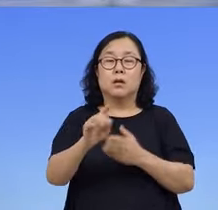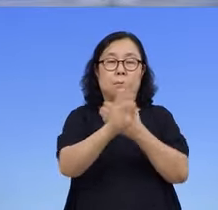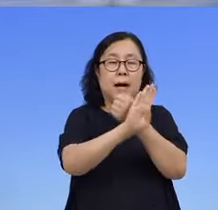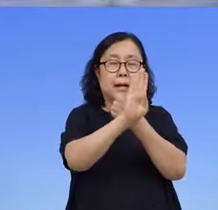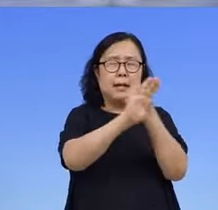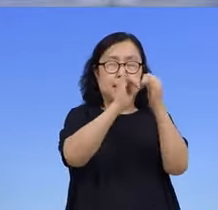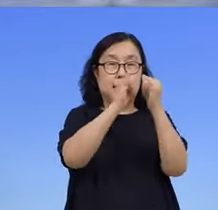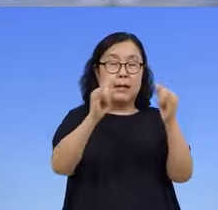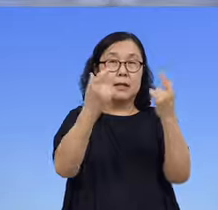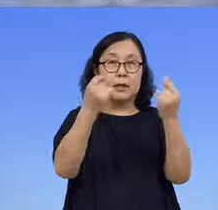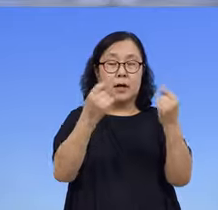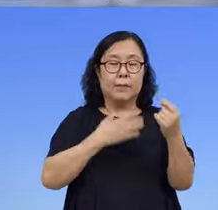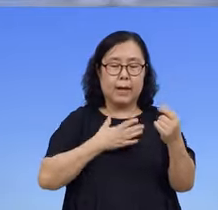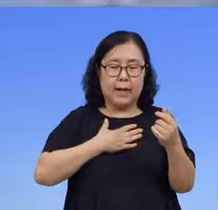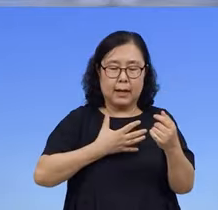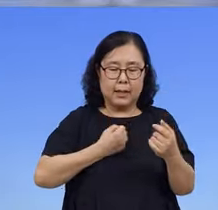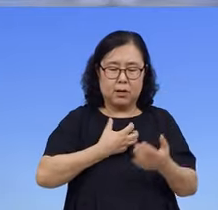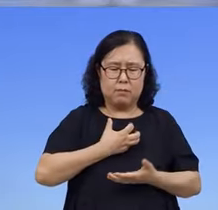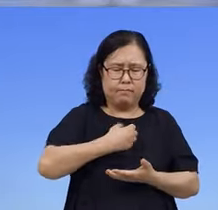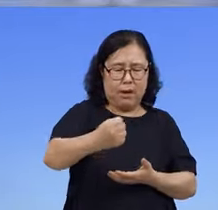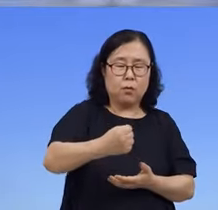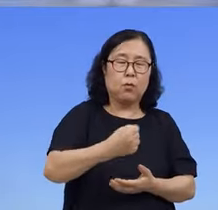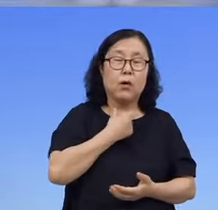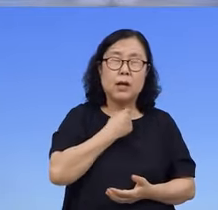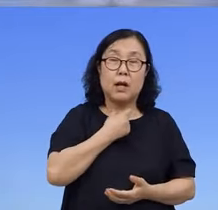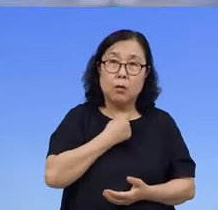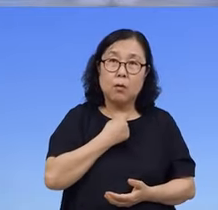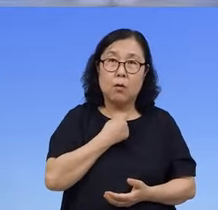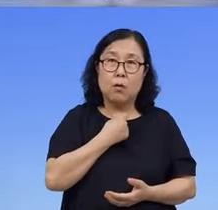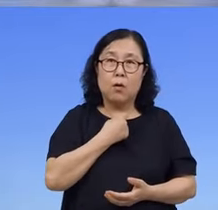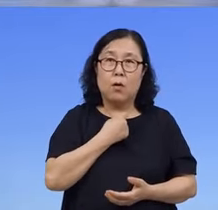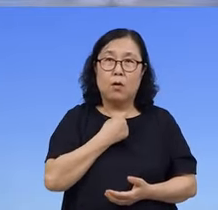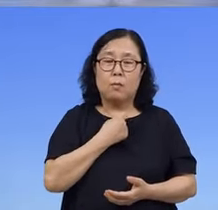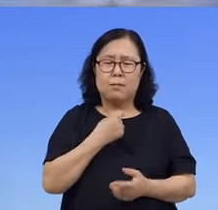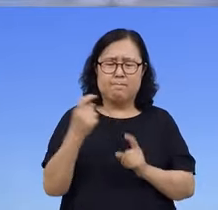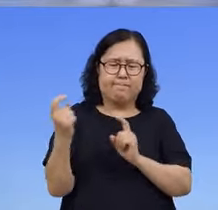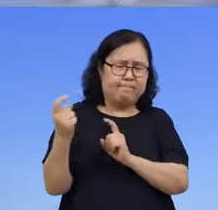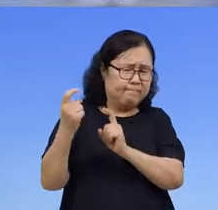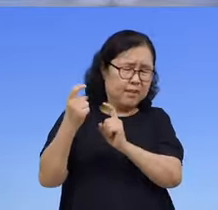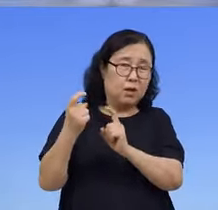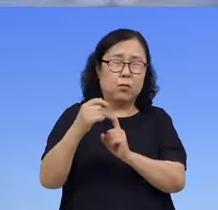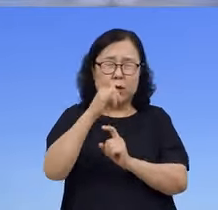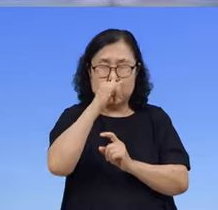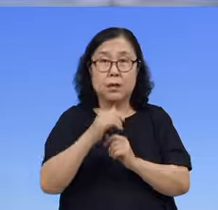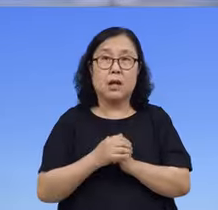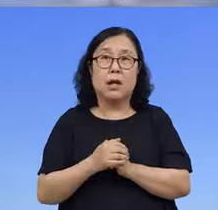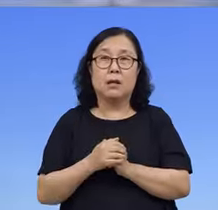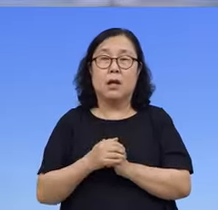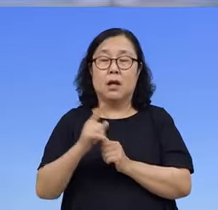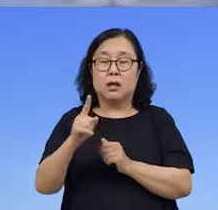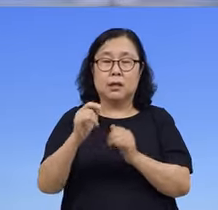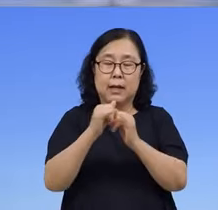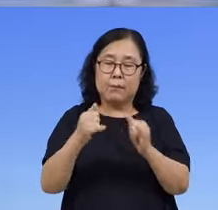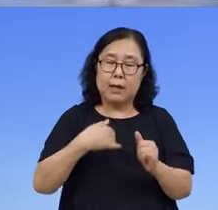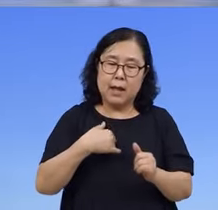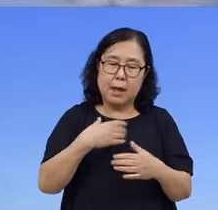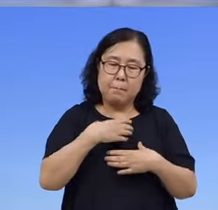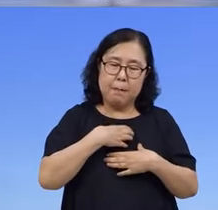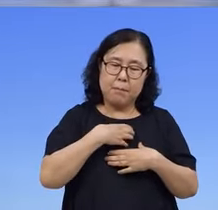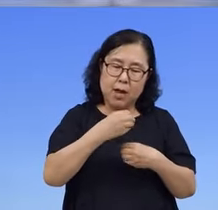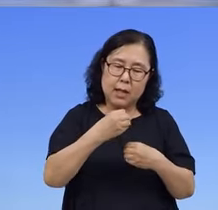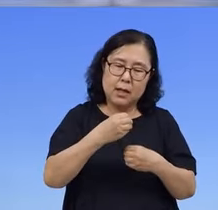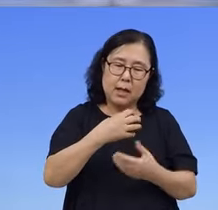그 바리새인들처럼 끊임없이 내 가진 것을 빼앗으려고 혈안이 되는 시대인데, 그들이 내